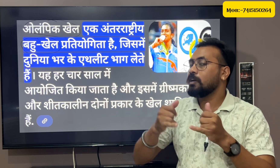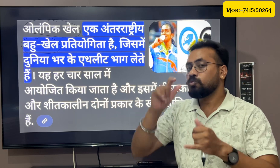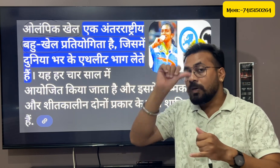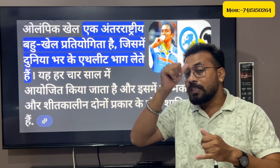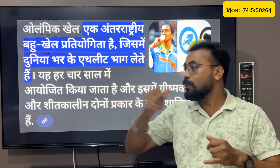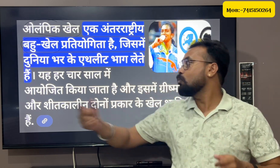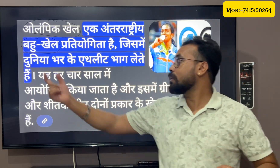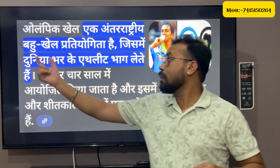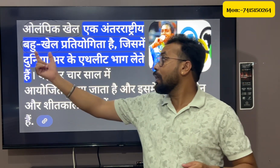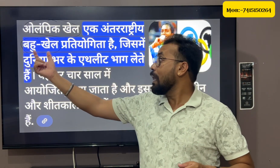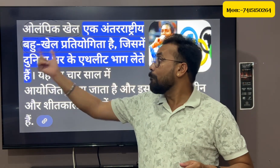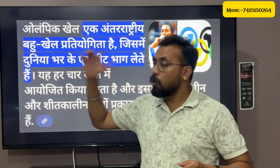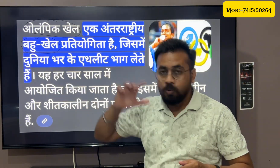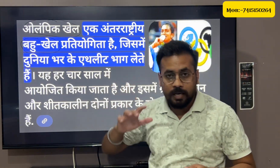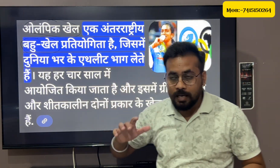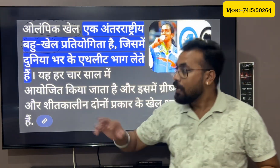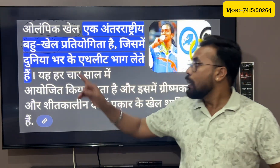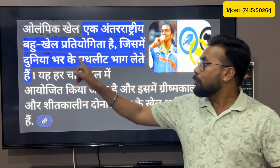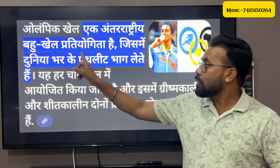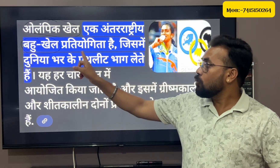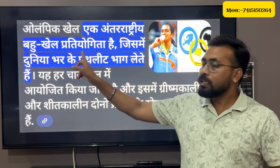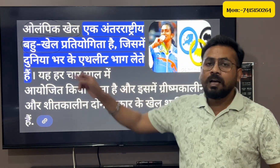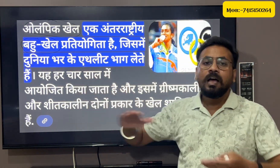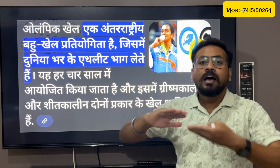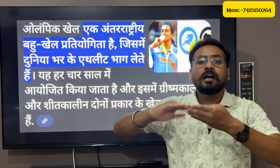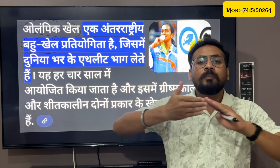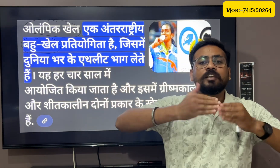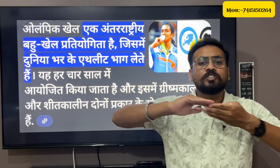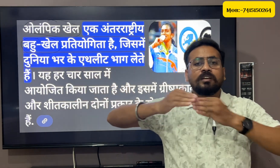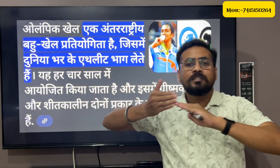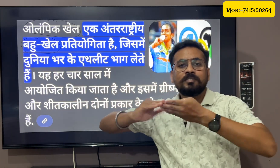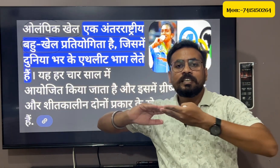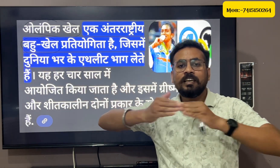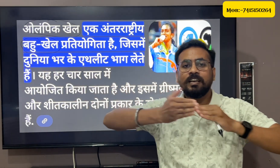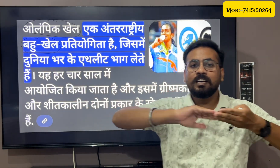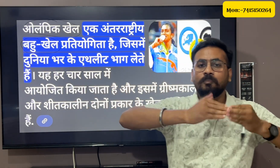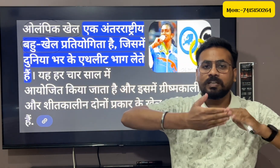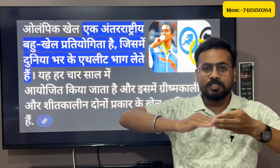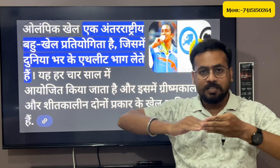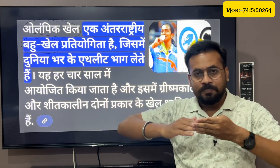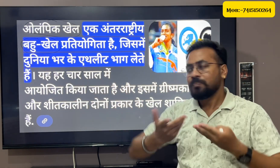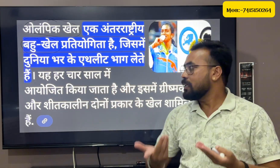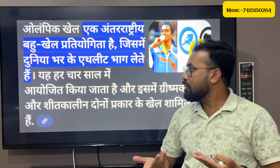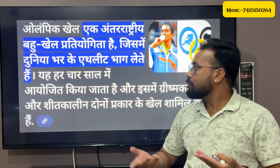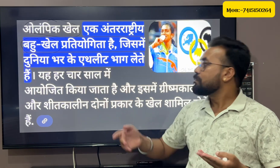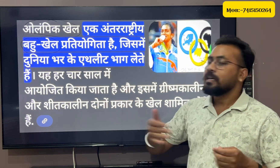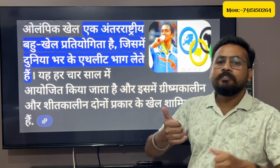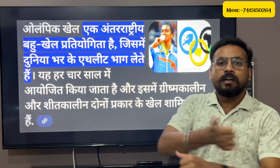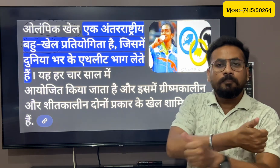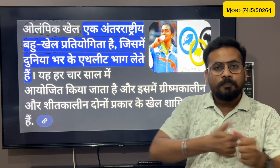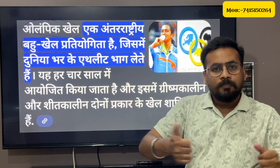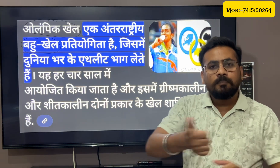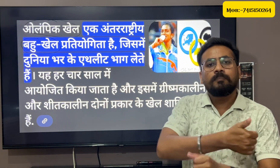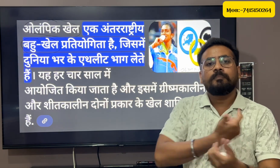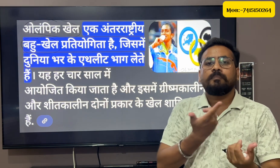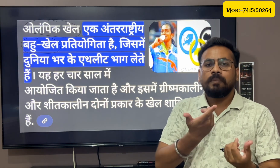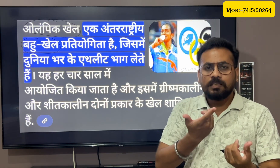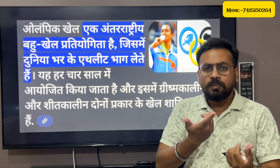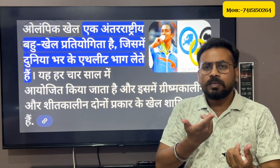उसको हिंदी बोलते हैं बहु खेल, प्रतियोगिता, कंपटीशन। ठीक है ना, कंपटीशन। ठीक है, या फिर आप ऐसे भी कर सकते